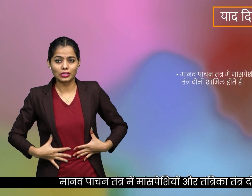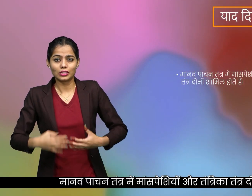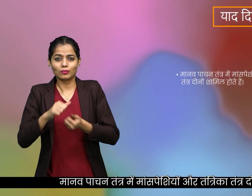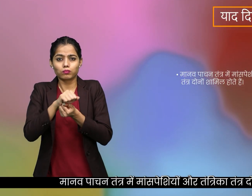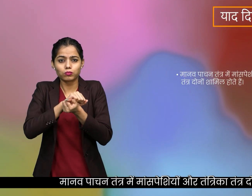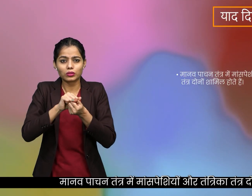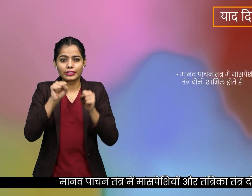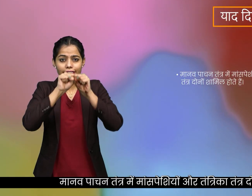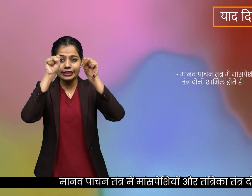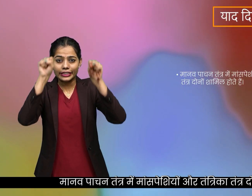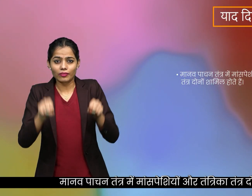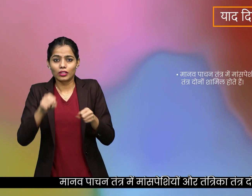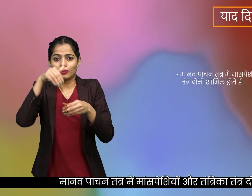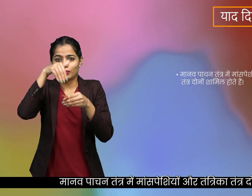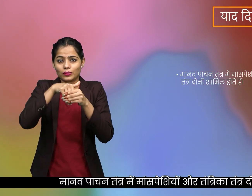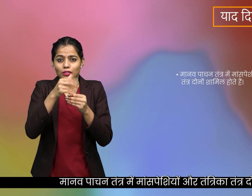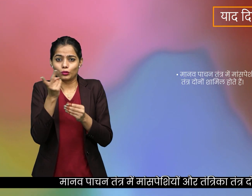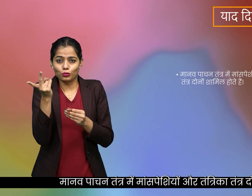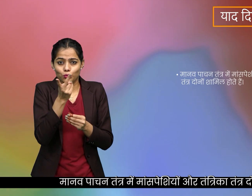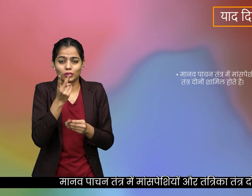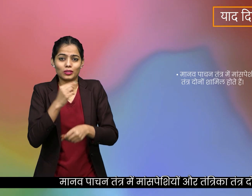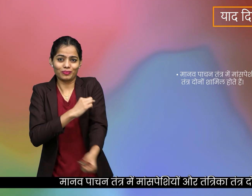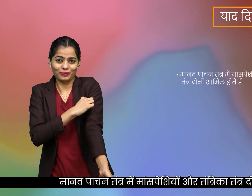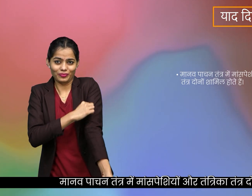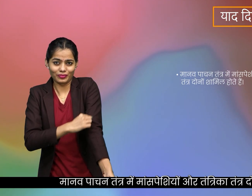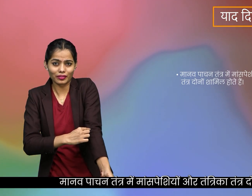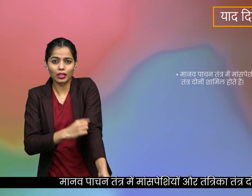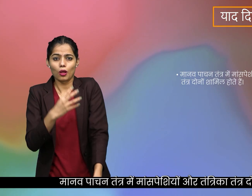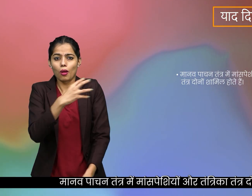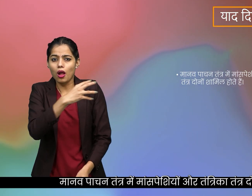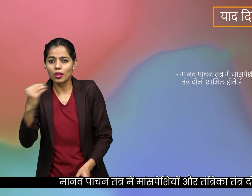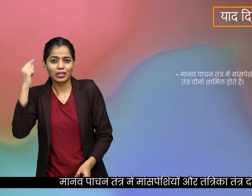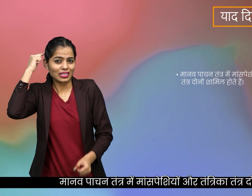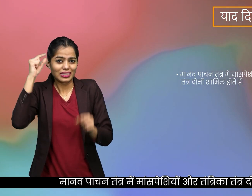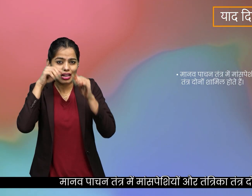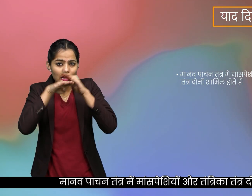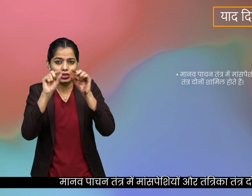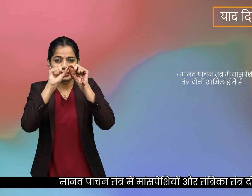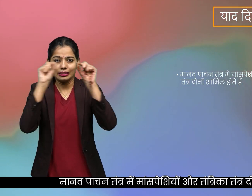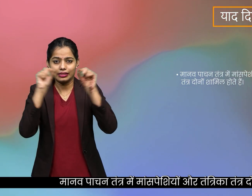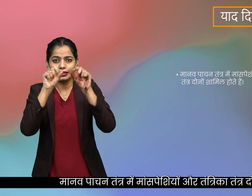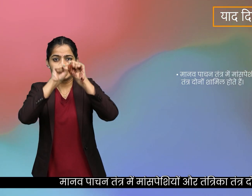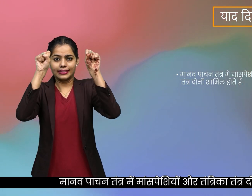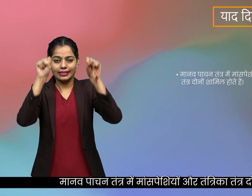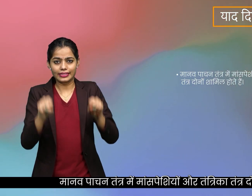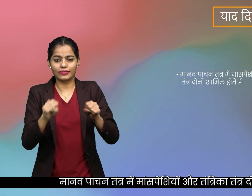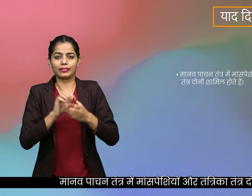तंत्र में मांसपेशियां और तंत्रिका तंत्र दोनों शामिल हैं।